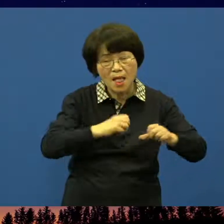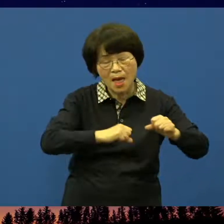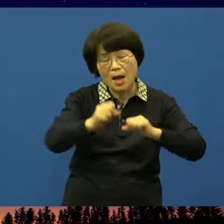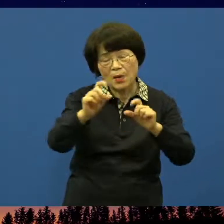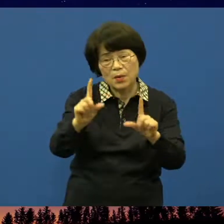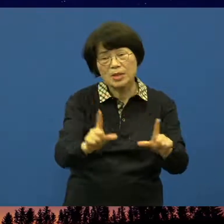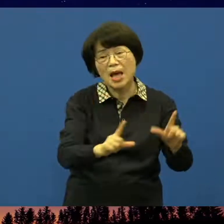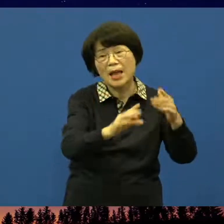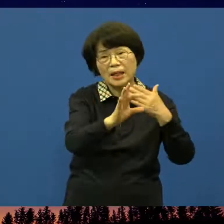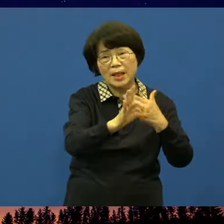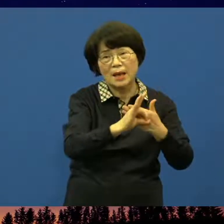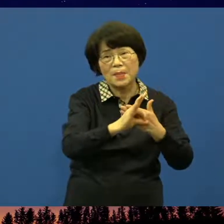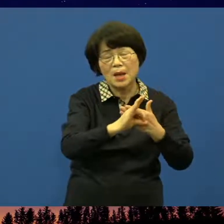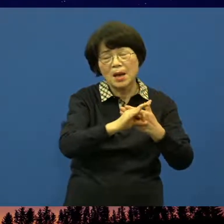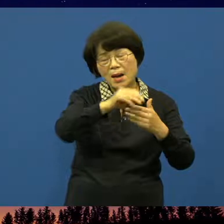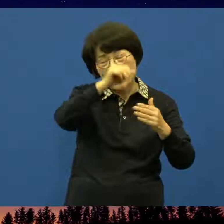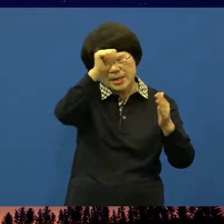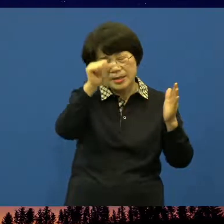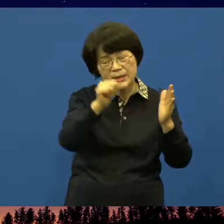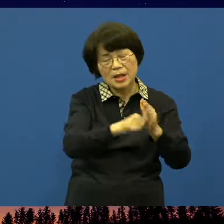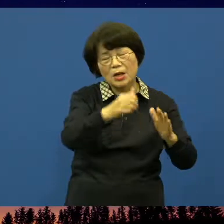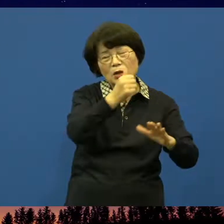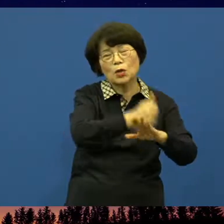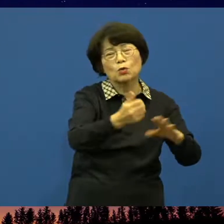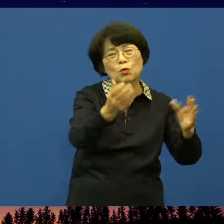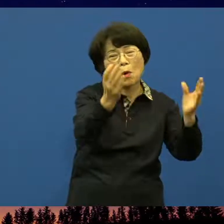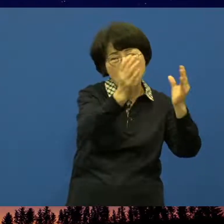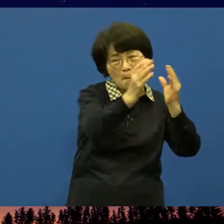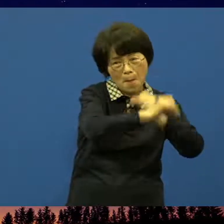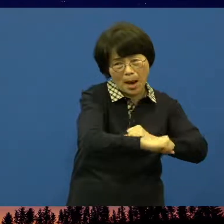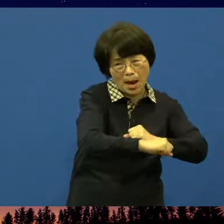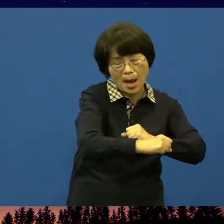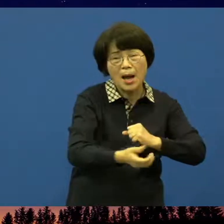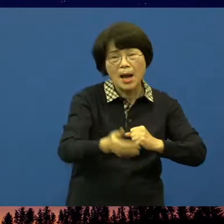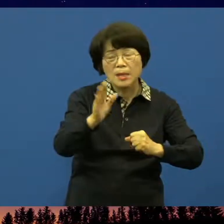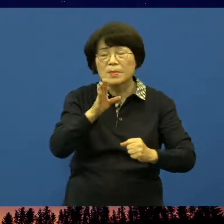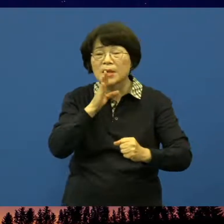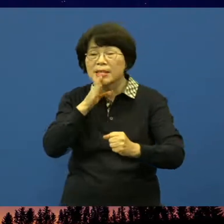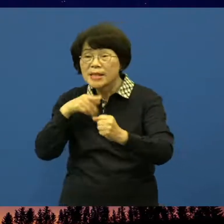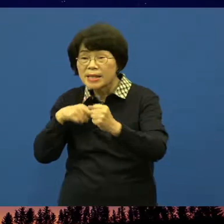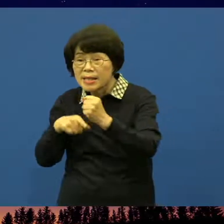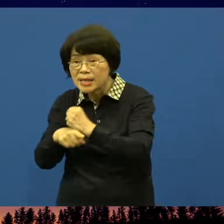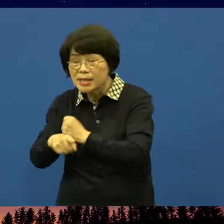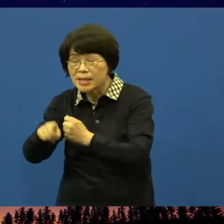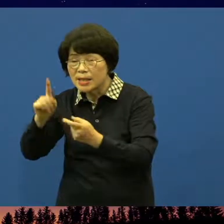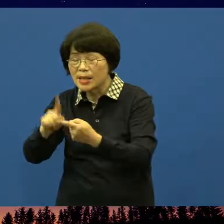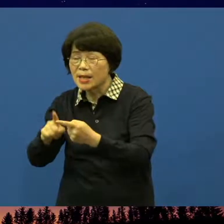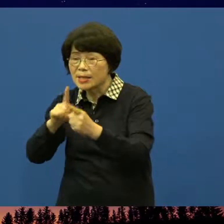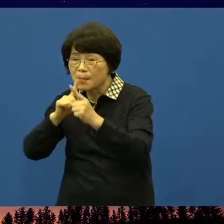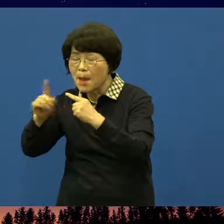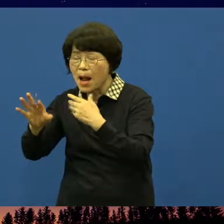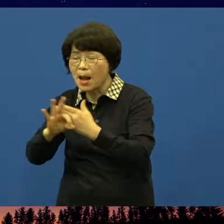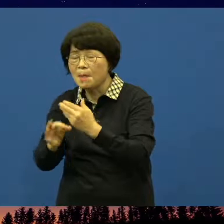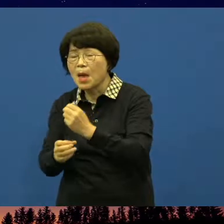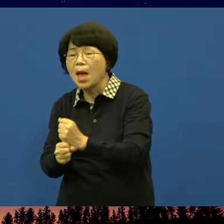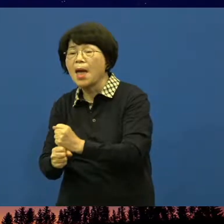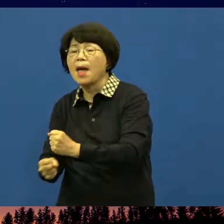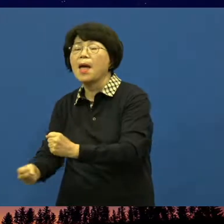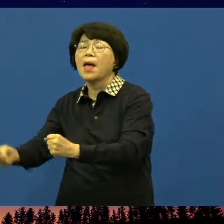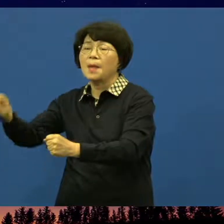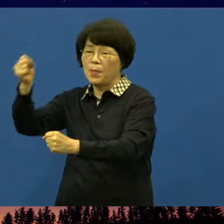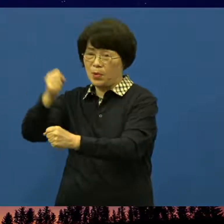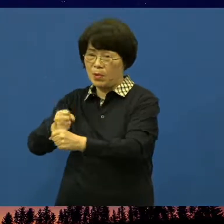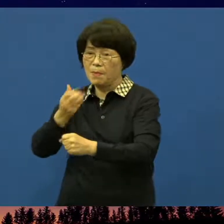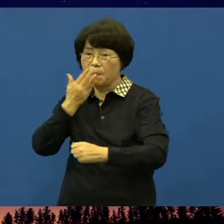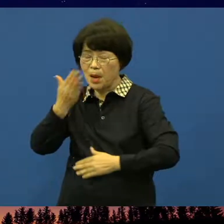보세요. 계속 인생은 망가져. 그러나 진실을 계속 말해보세요. 삶의 회복이